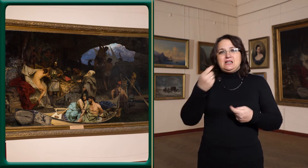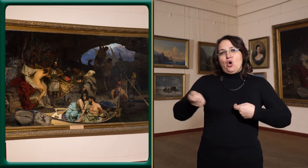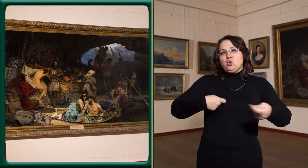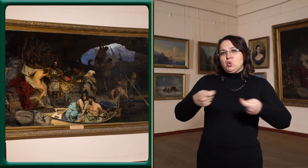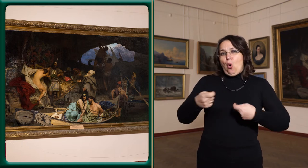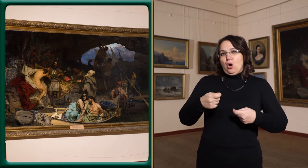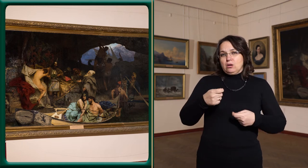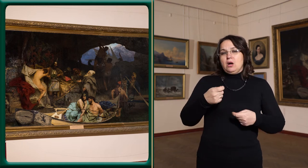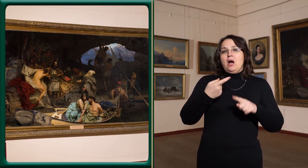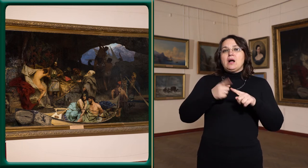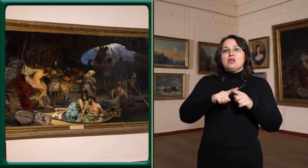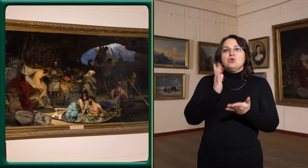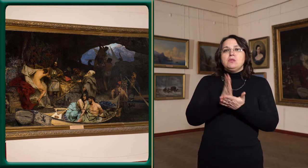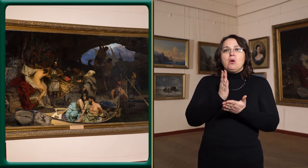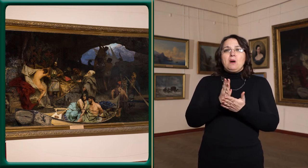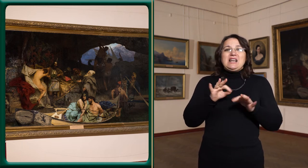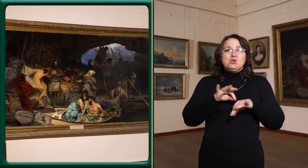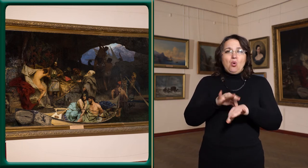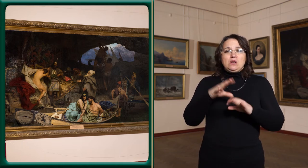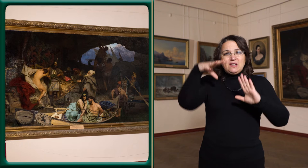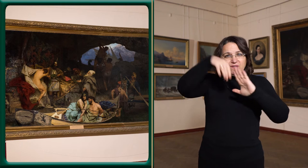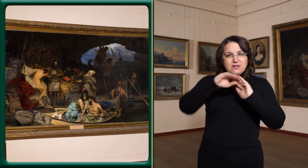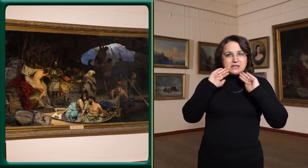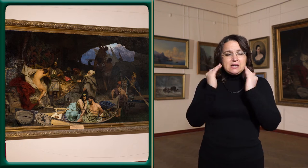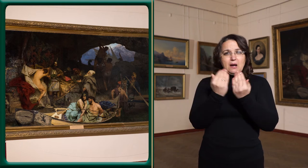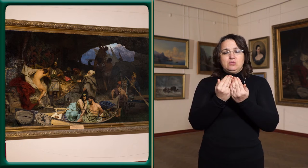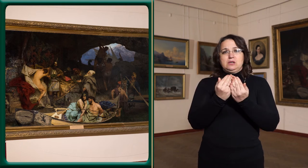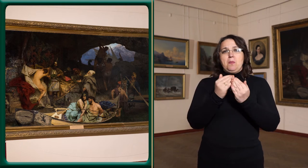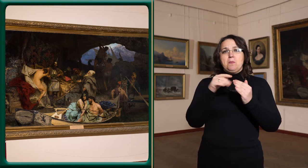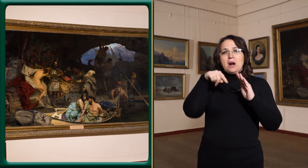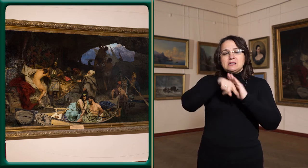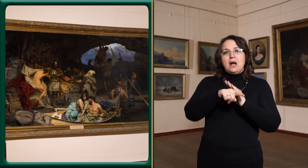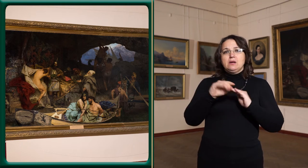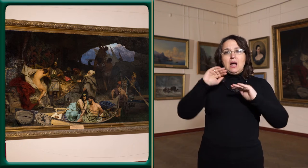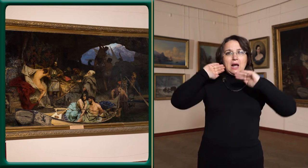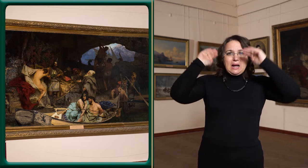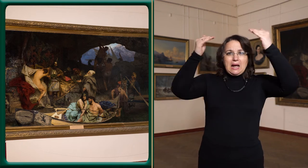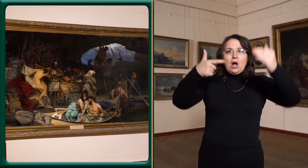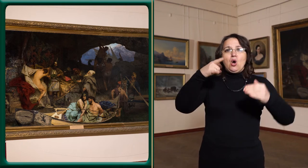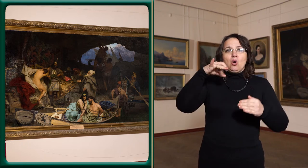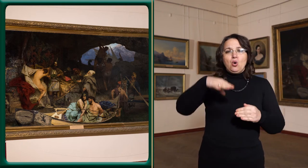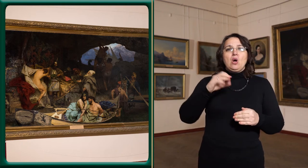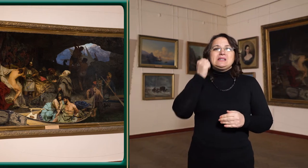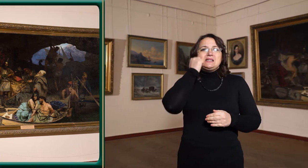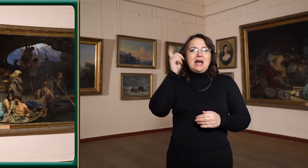происходит в замкнутом пространстве этого печального грота, где старик-иудей, купец в белой шапке в